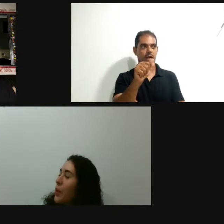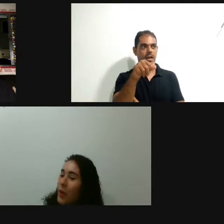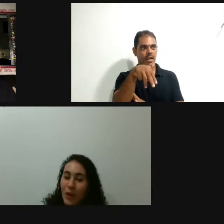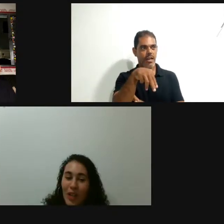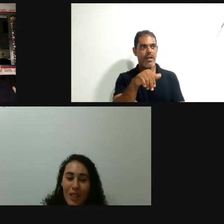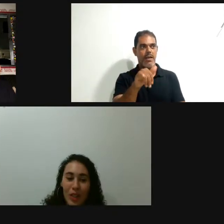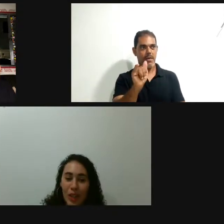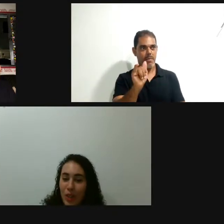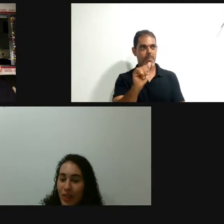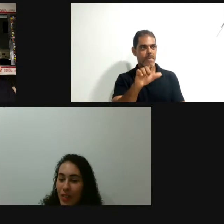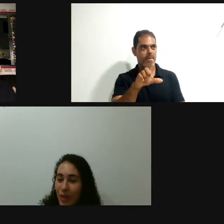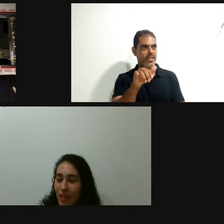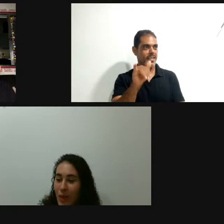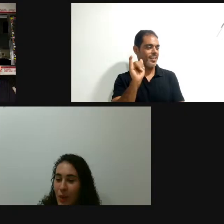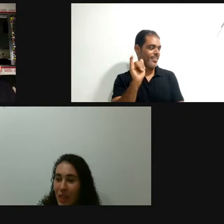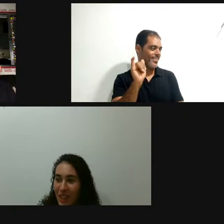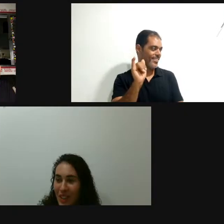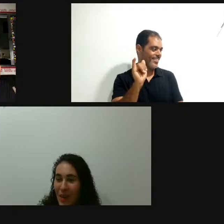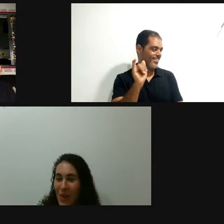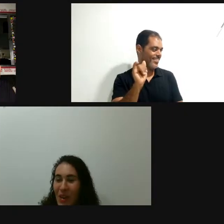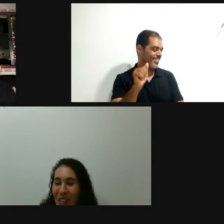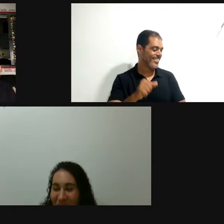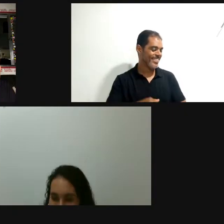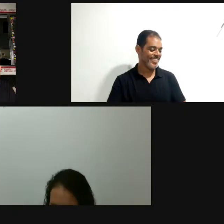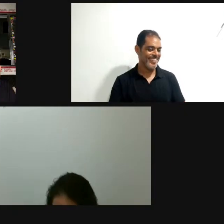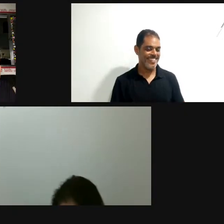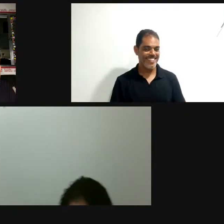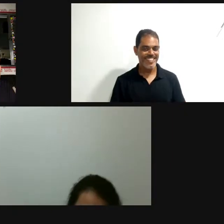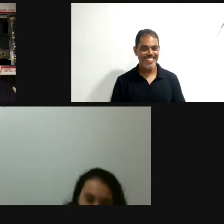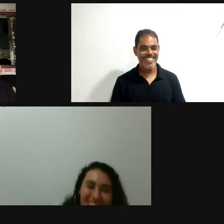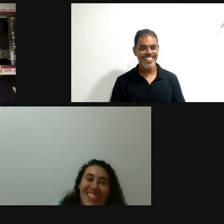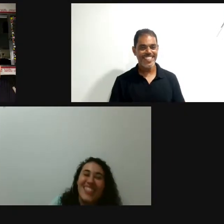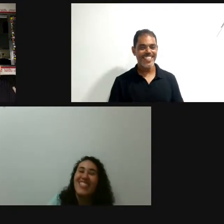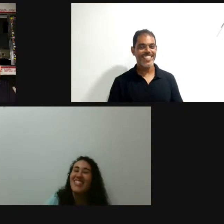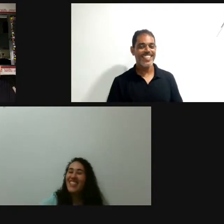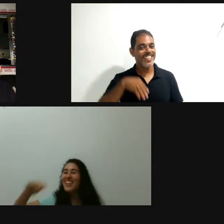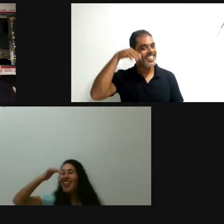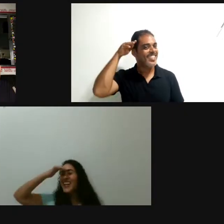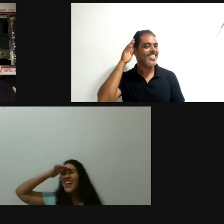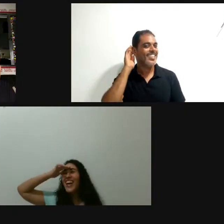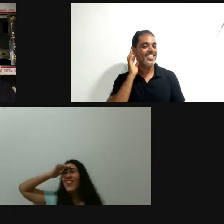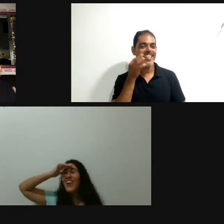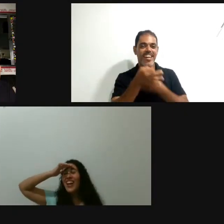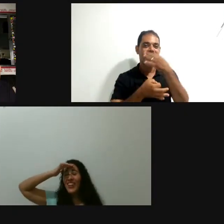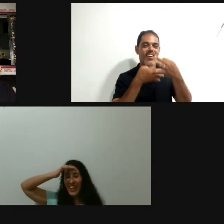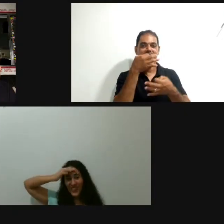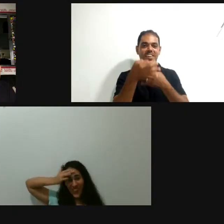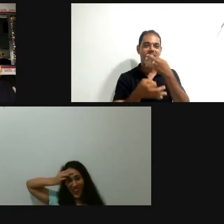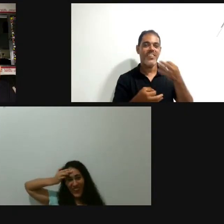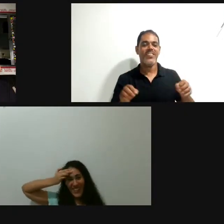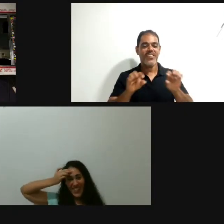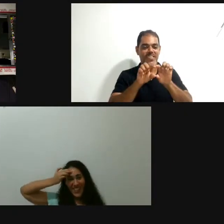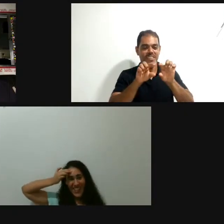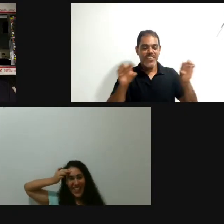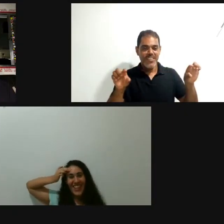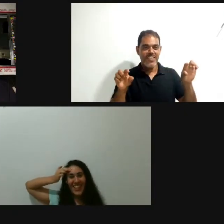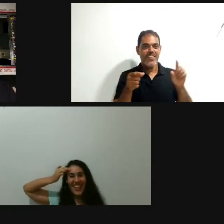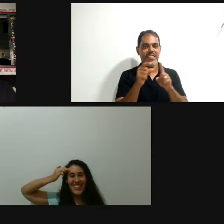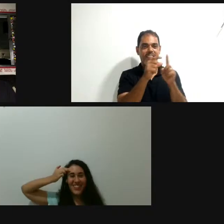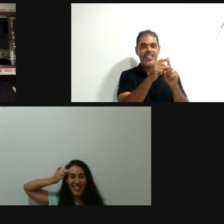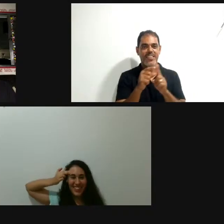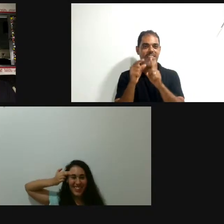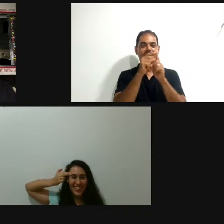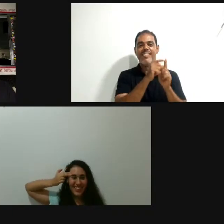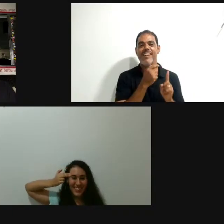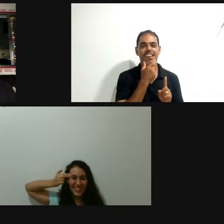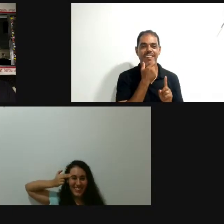Gente, eu tô achando que eu tô dificultando um pouquinho aqui com os intérpretes. Eu falei umas palavras aqui que eles Ainda